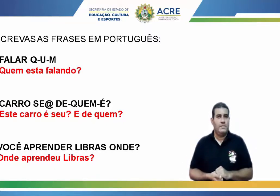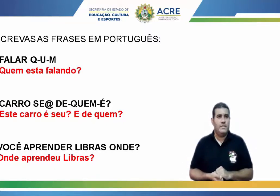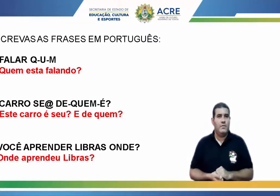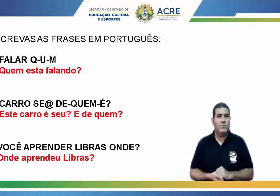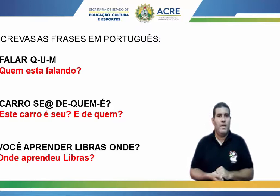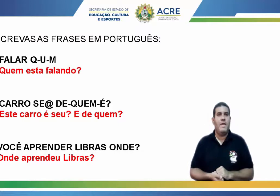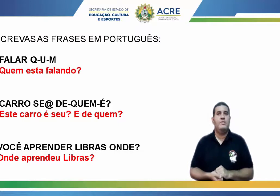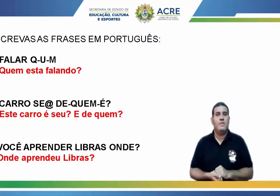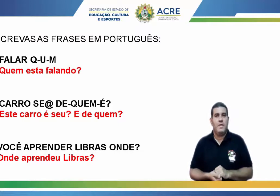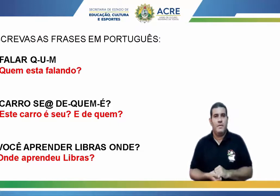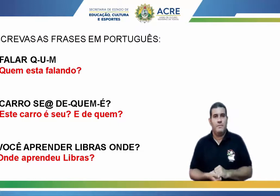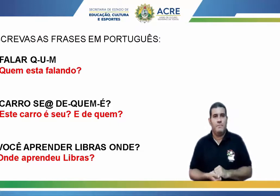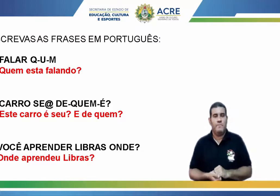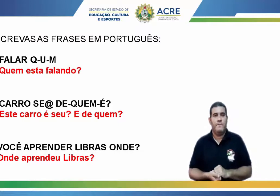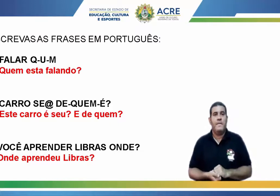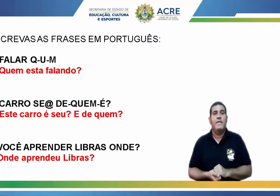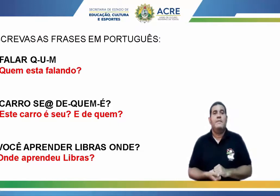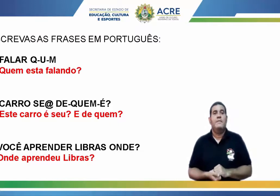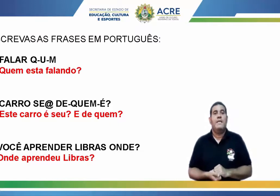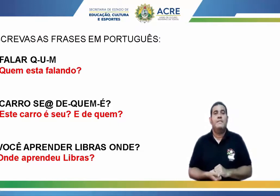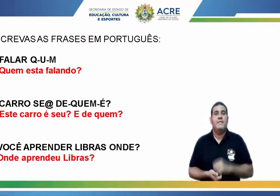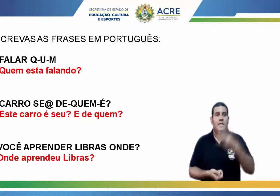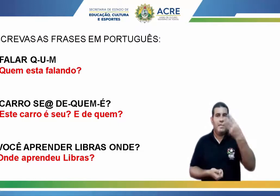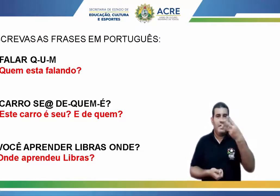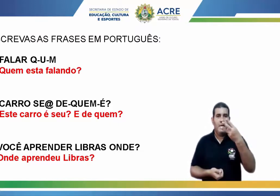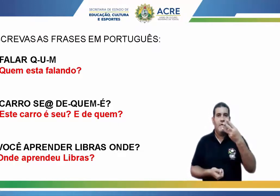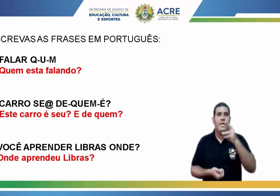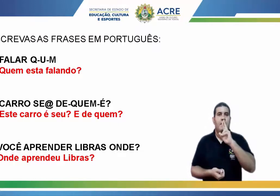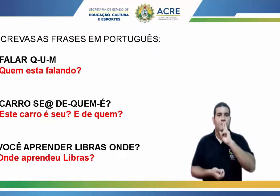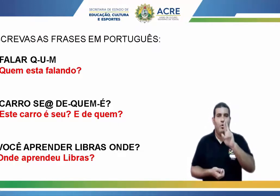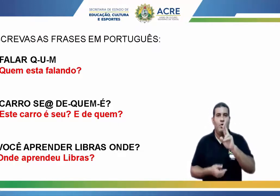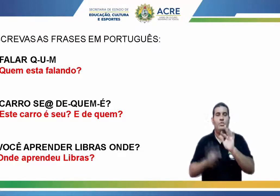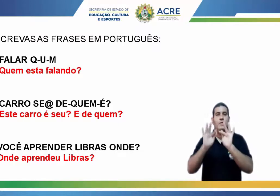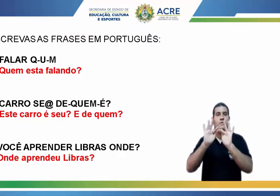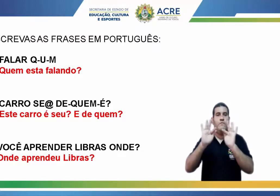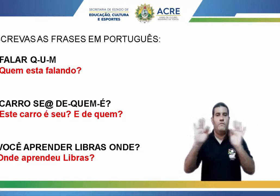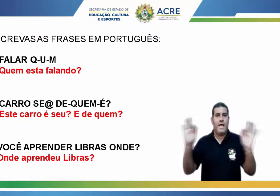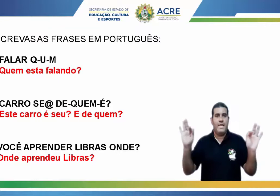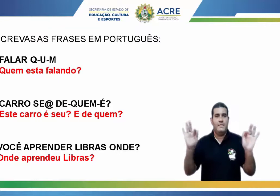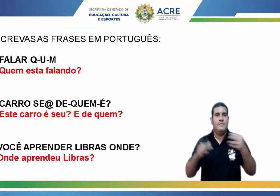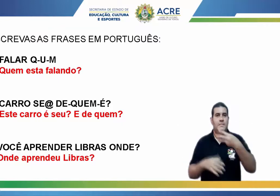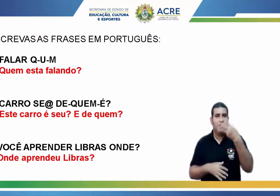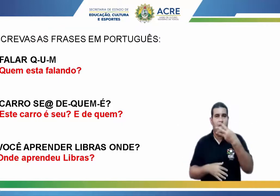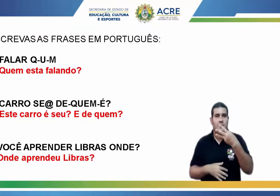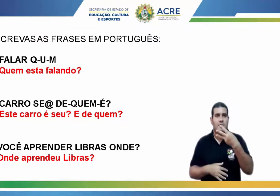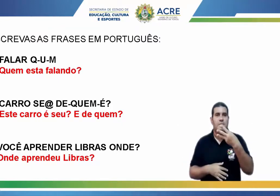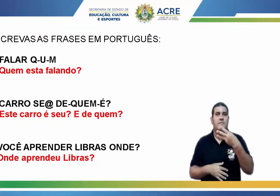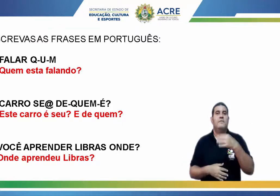carro é seu é de quem terceira resposta frase três